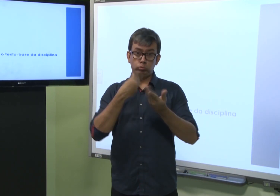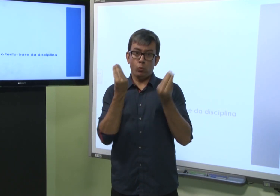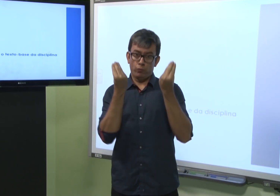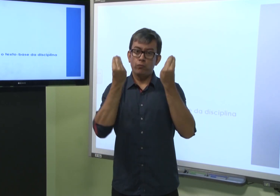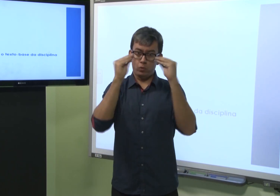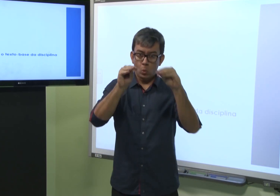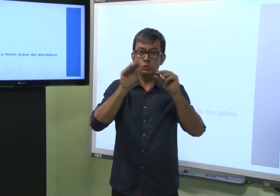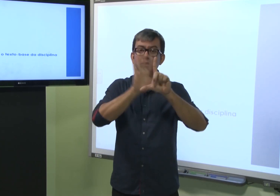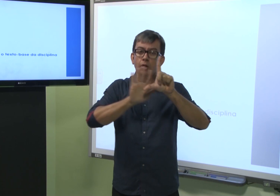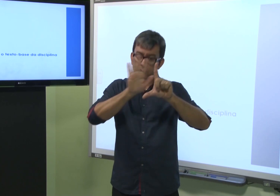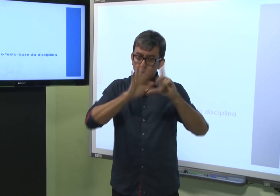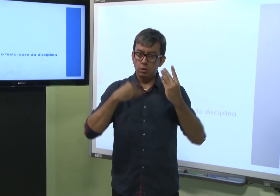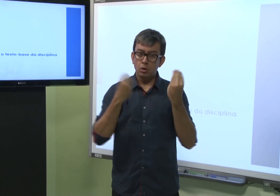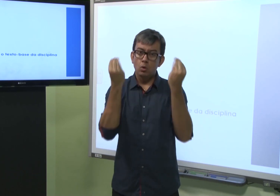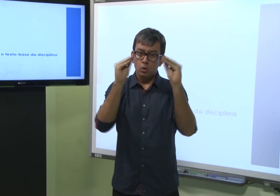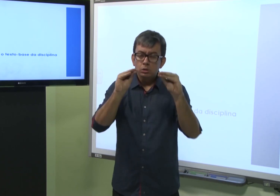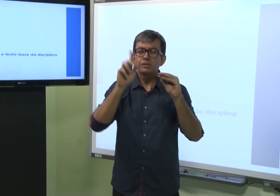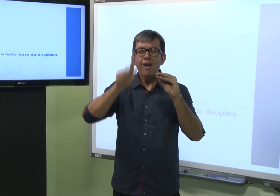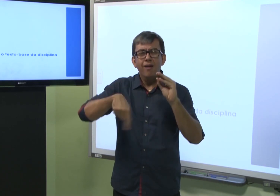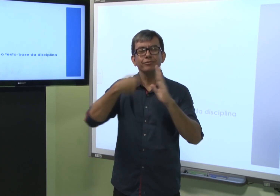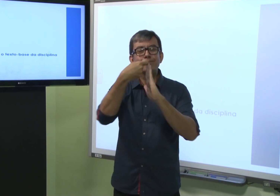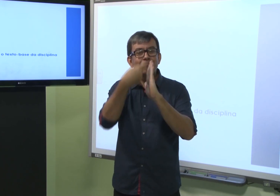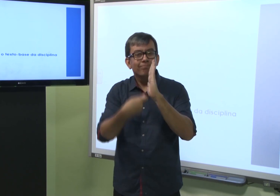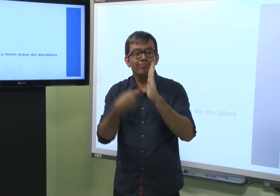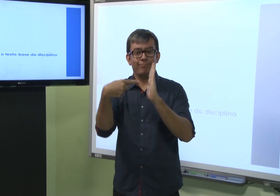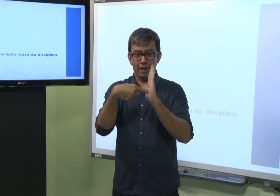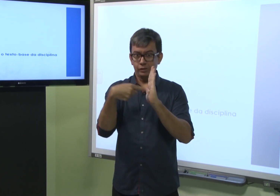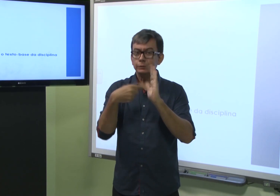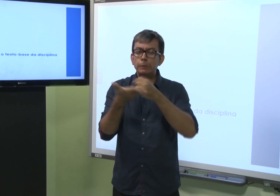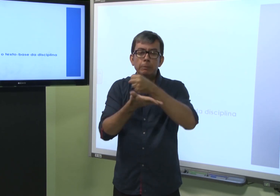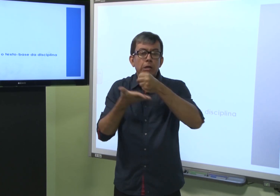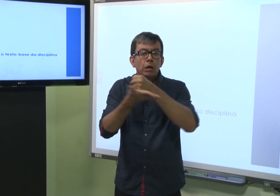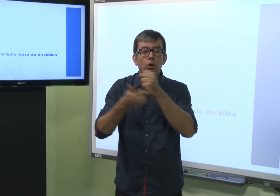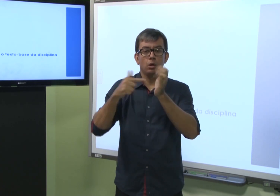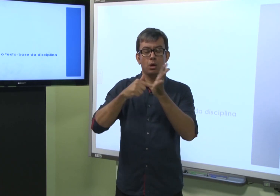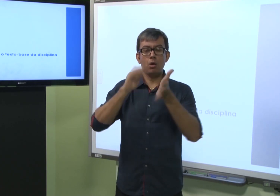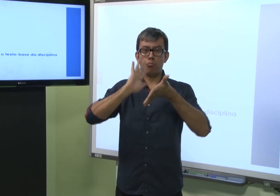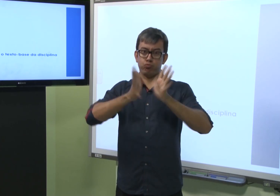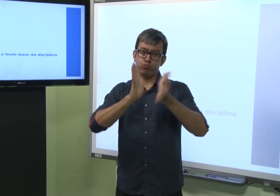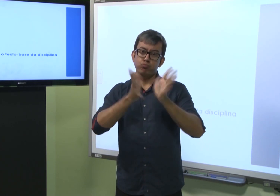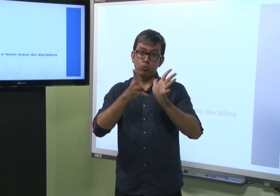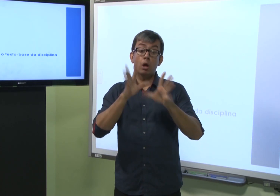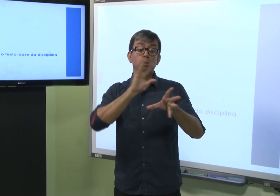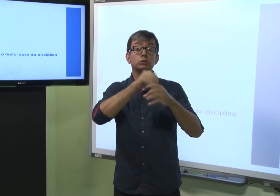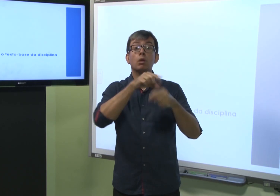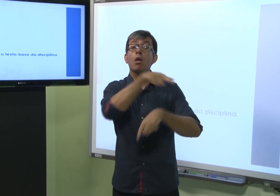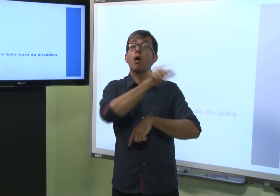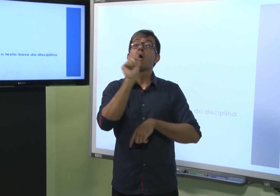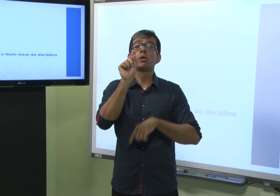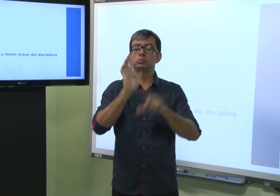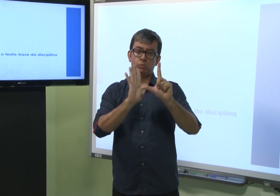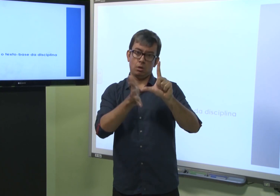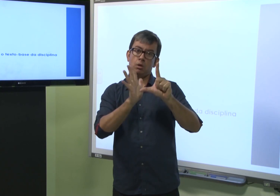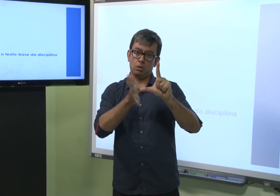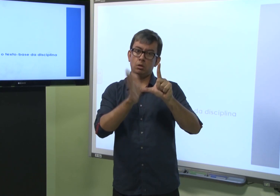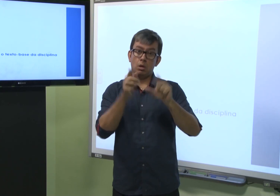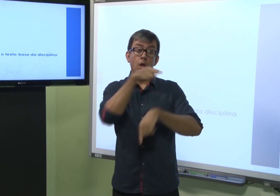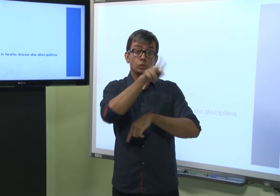Eu irei colocar alguns textos como base teórica da língua de sinais. Esses textos